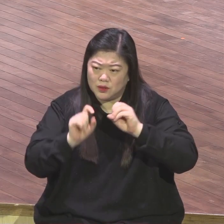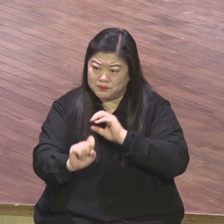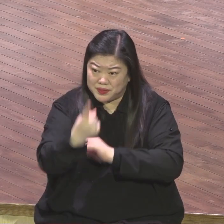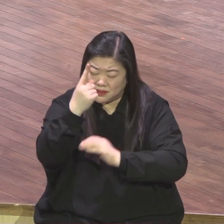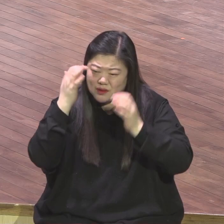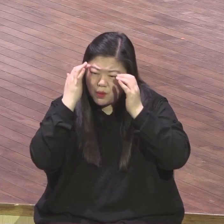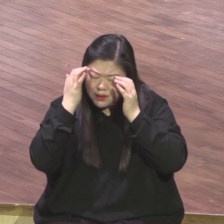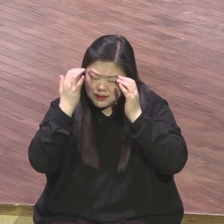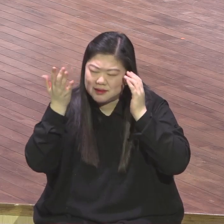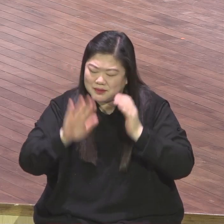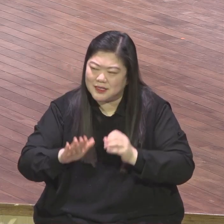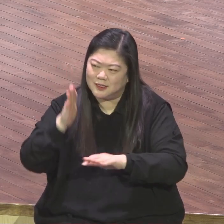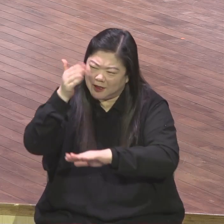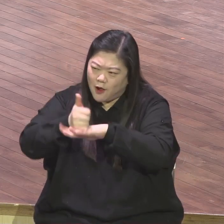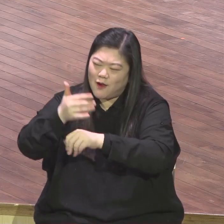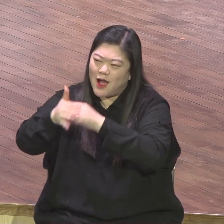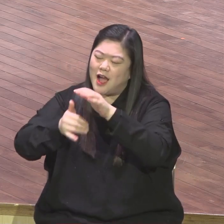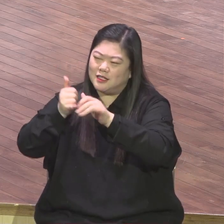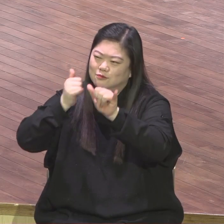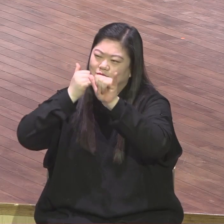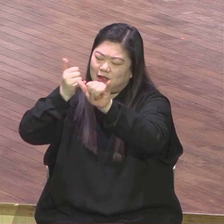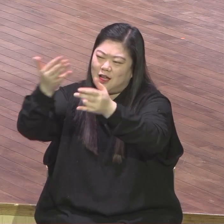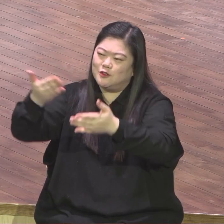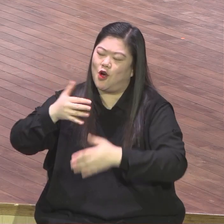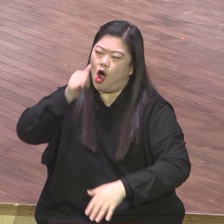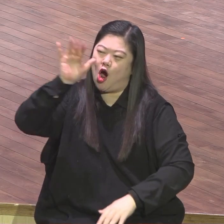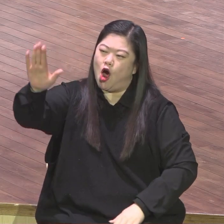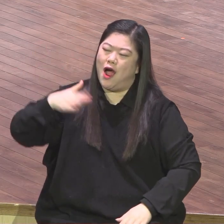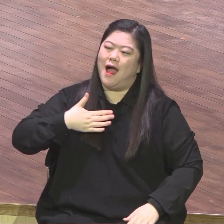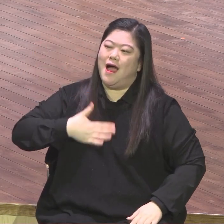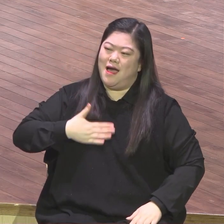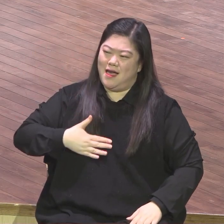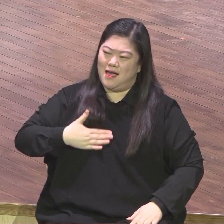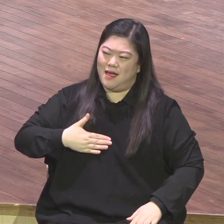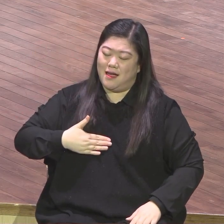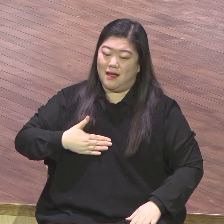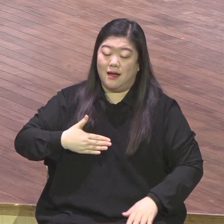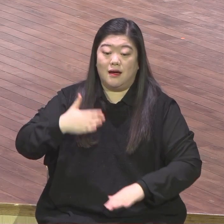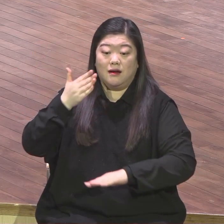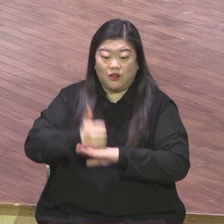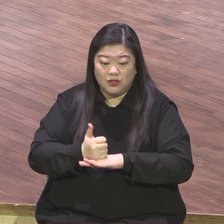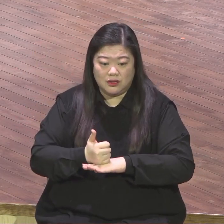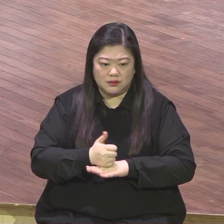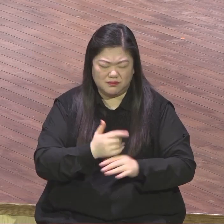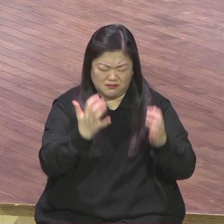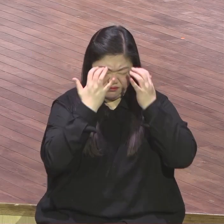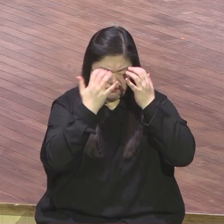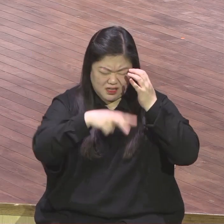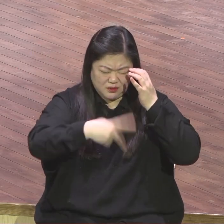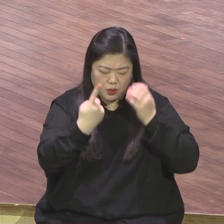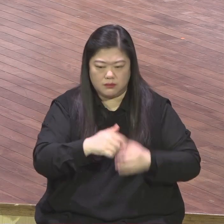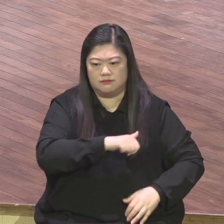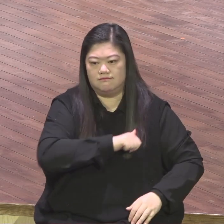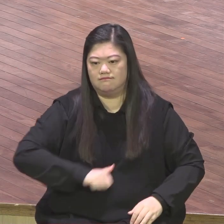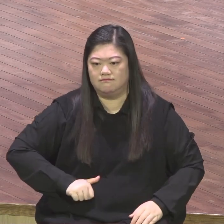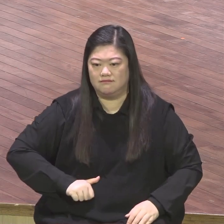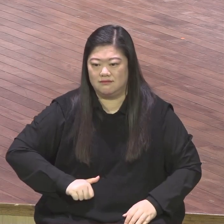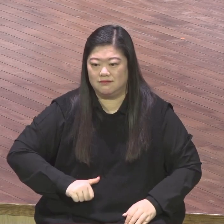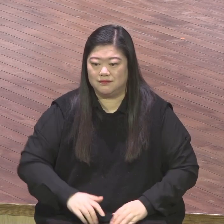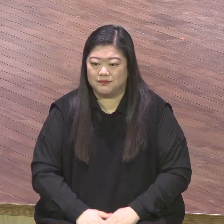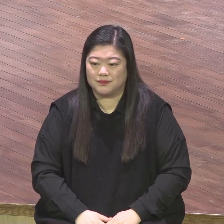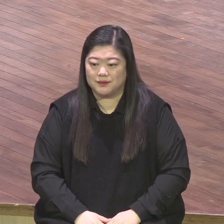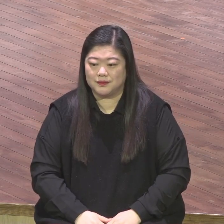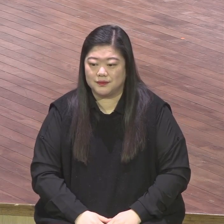것도 세상 상급이 아니에요. 영원한 상급을 바라봤기 때문에 히브리서 11장에는 믿음의 인물들의 명단이 기록되어